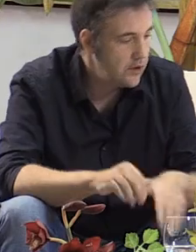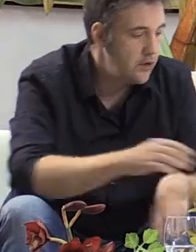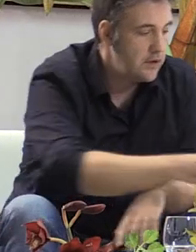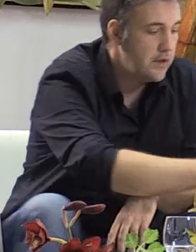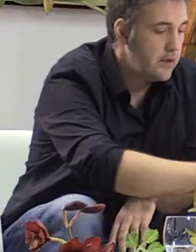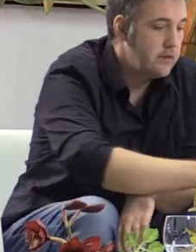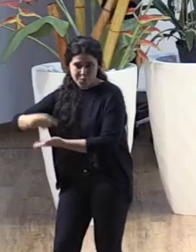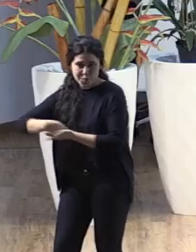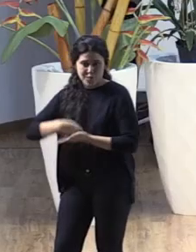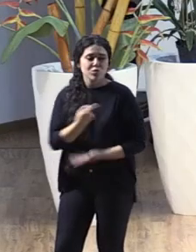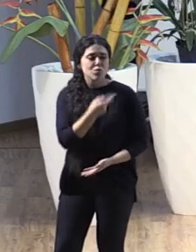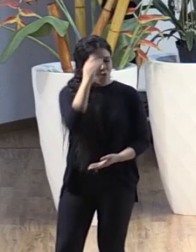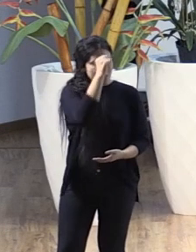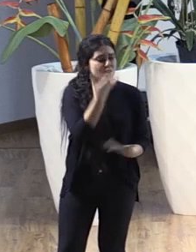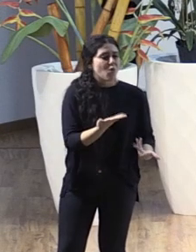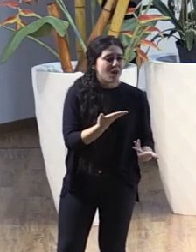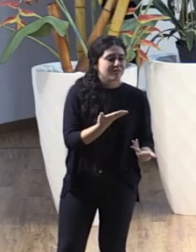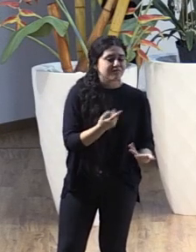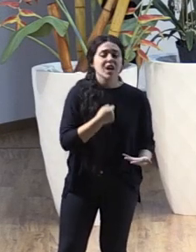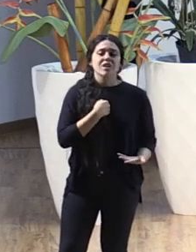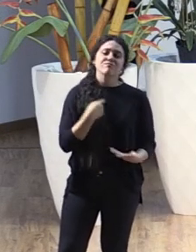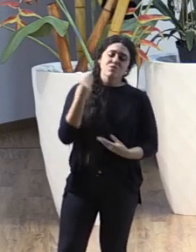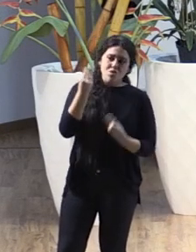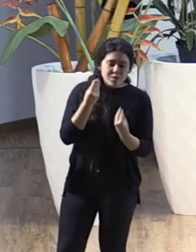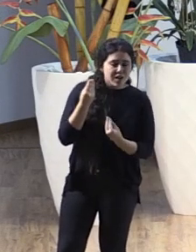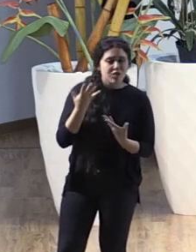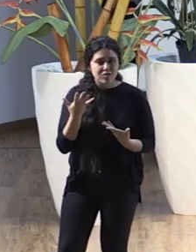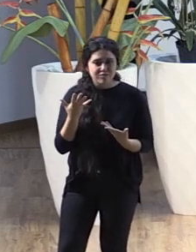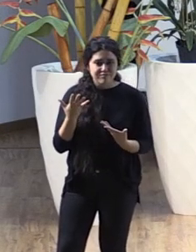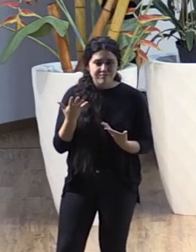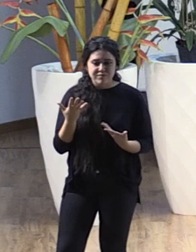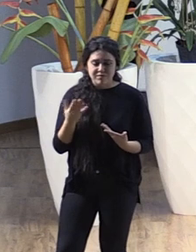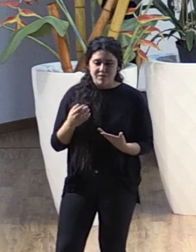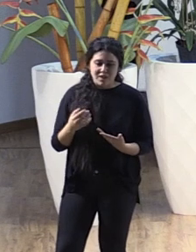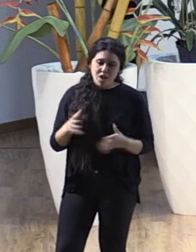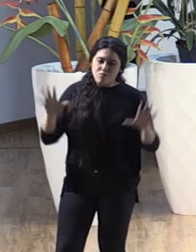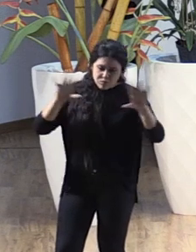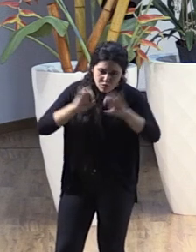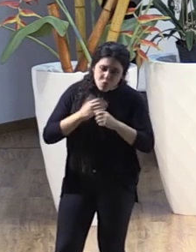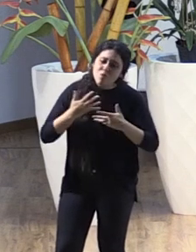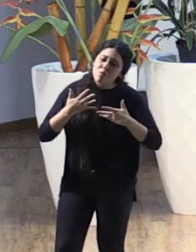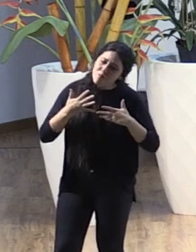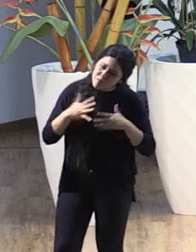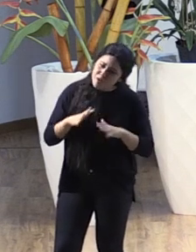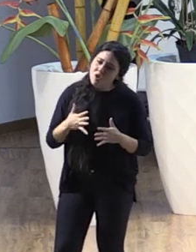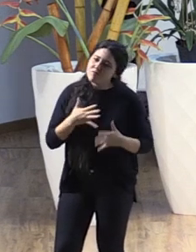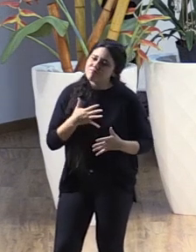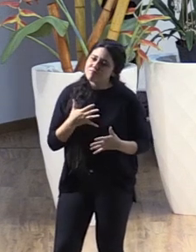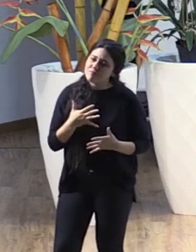tú? Lo veo como Gramsci, ¿eh? Un poco, como decías, negro, pero con las ganas de